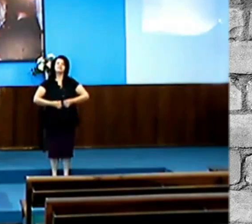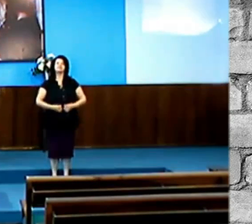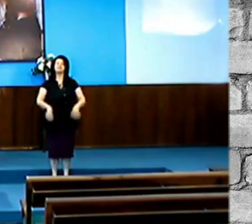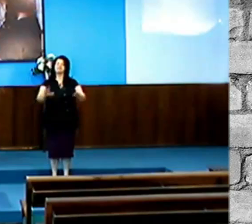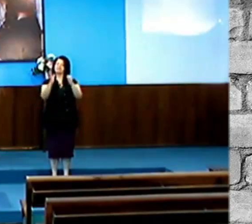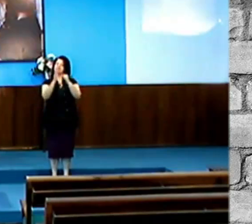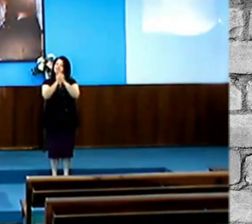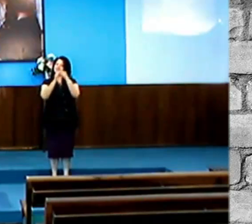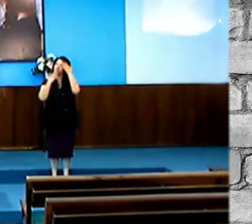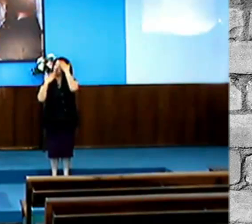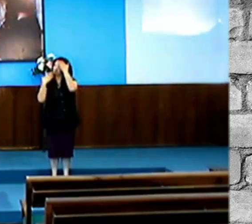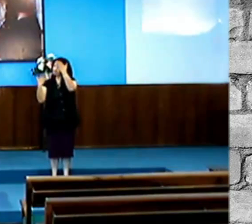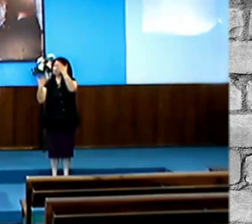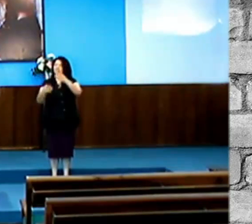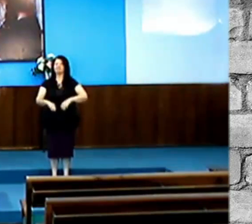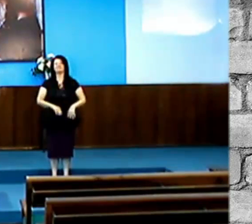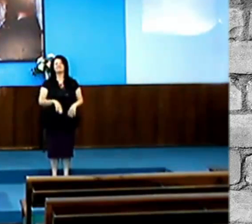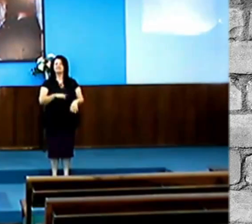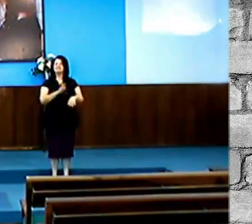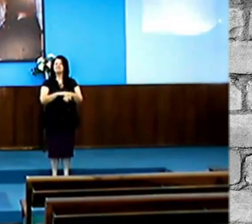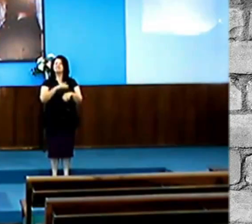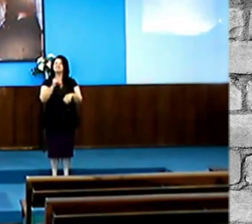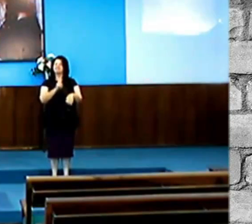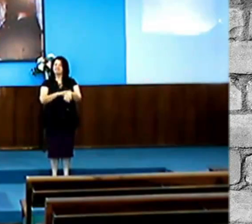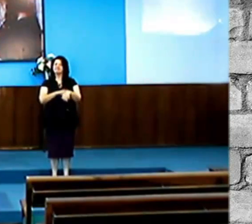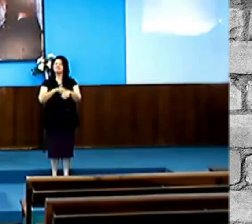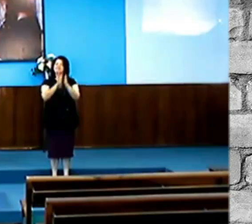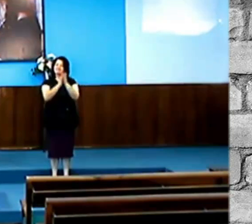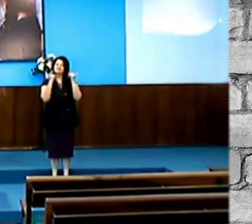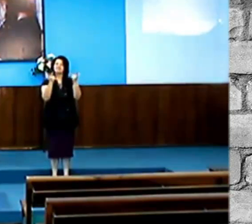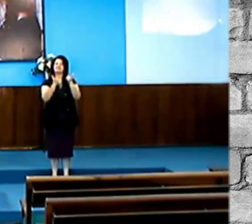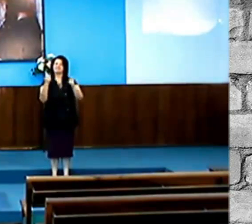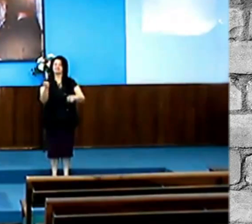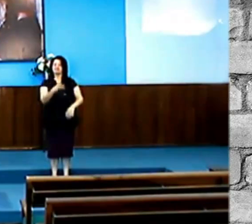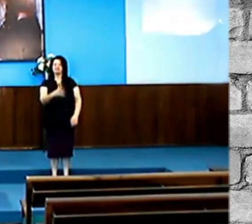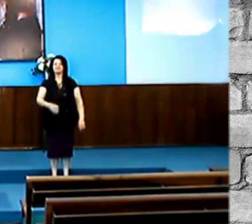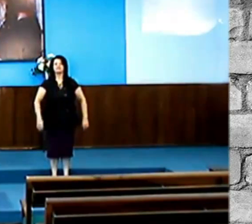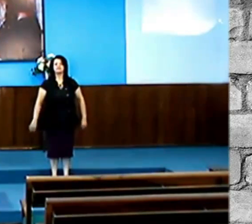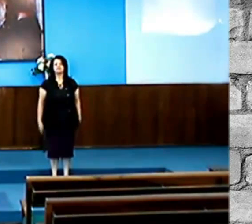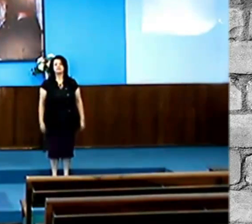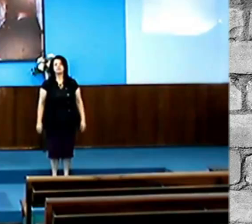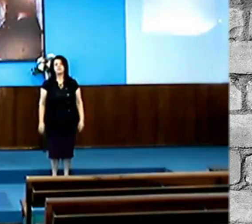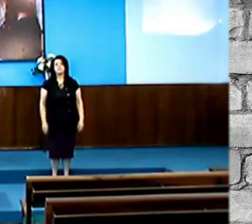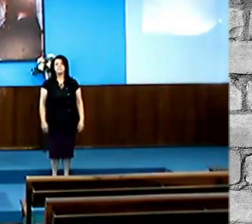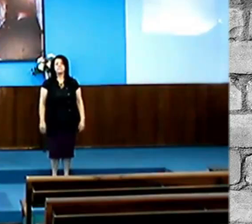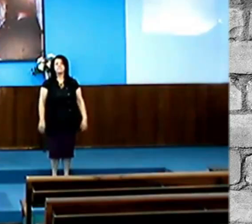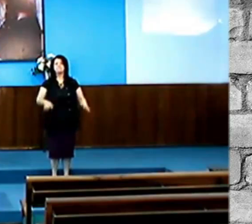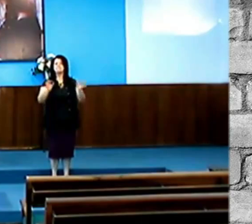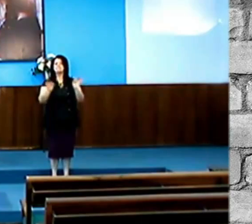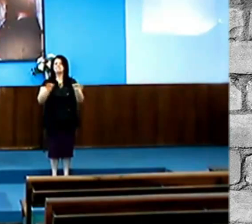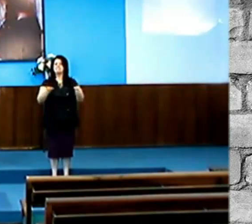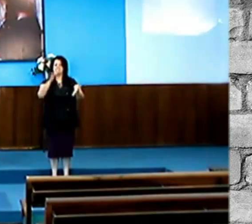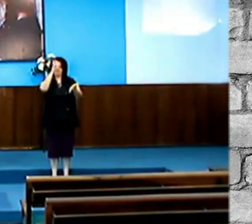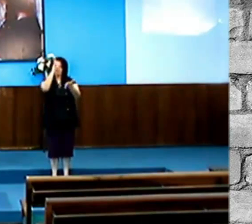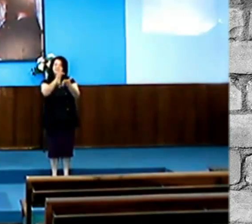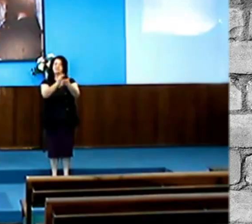Amém. Muito obrigado, irmãos. Daqui a pouquinho a gente continua louvando ao Senhor com mais alguns cânticos. Na certeza e na fé de que o